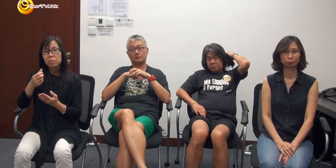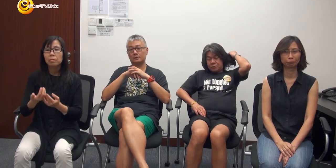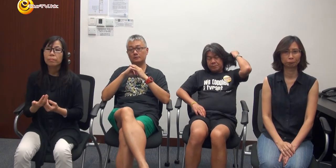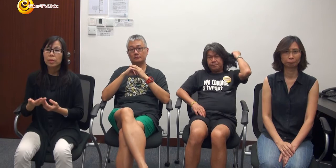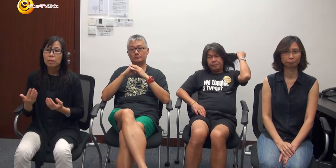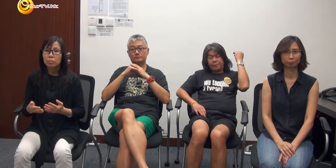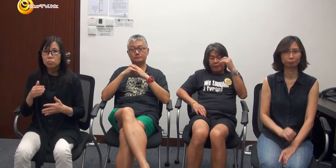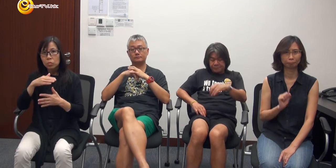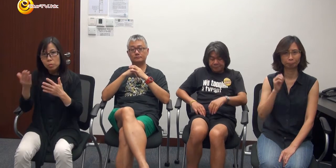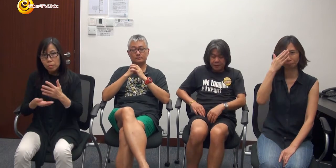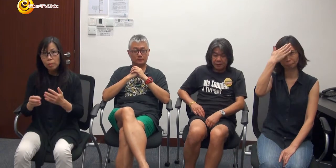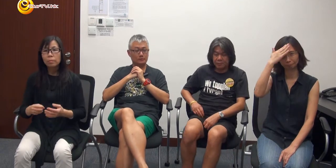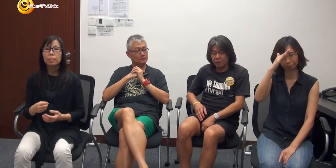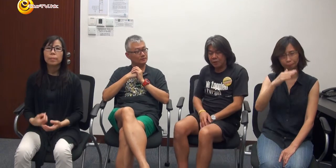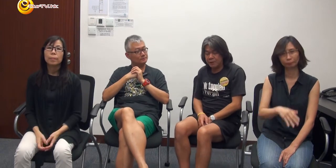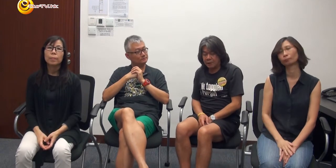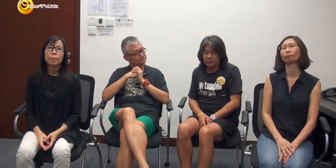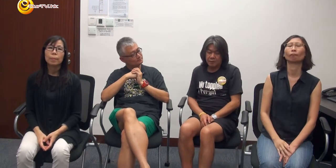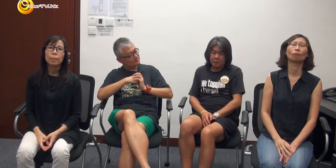嘅。 嗯，明白。咁就所以其實